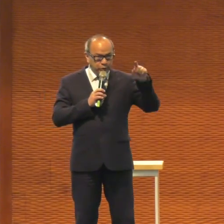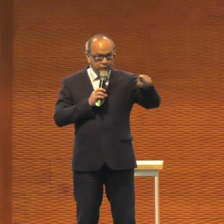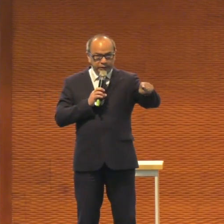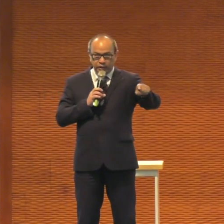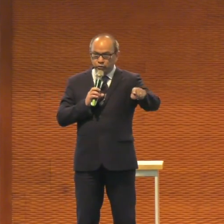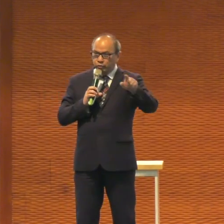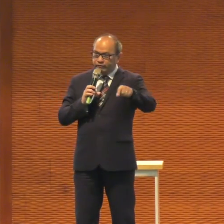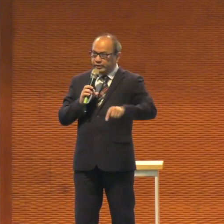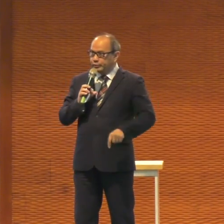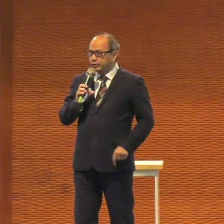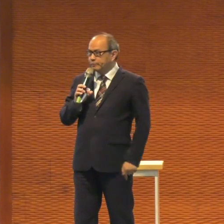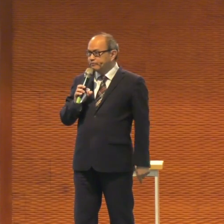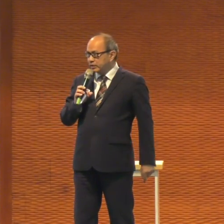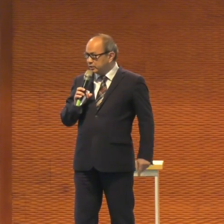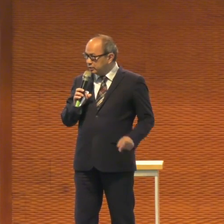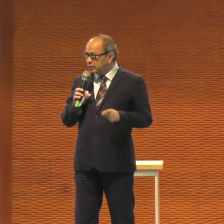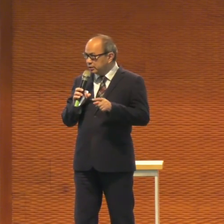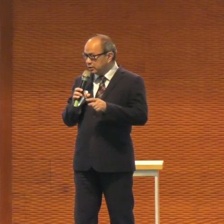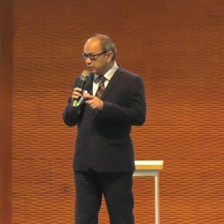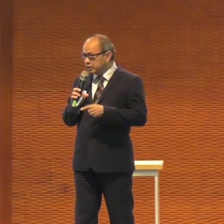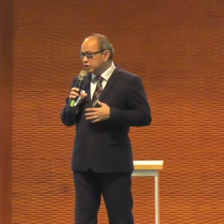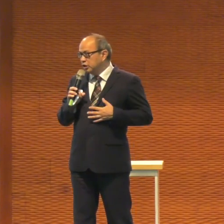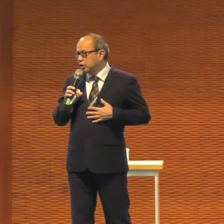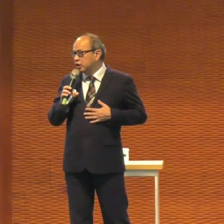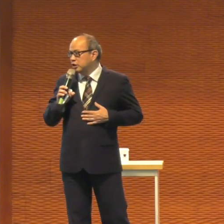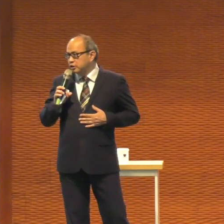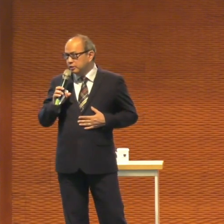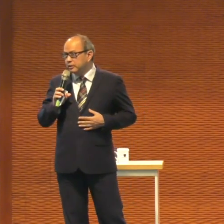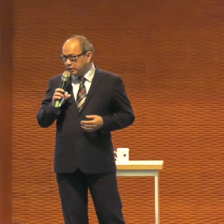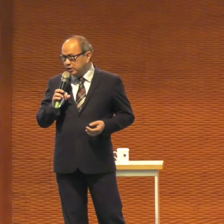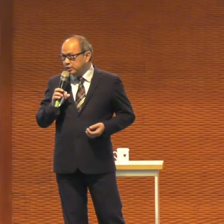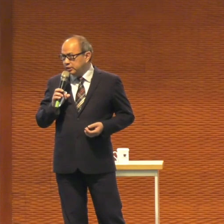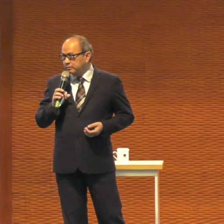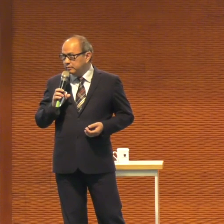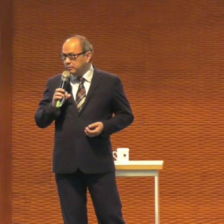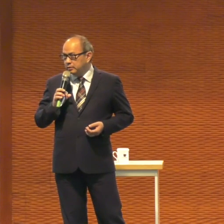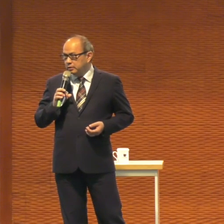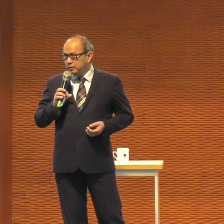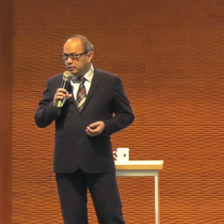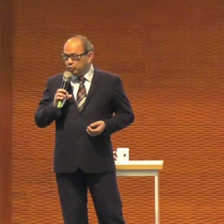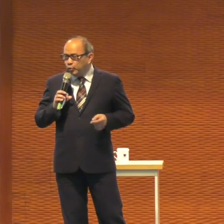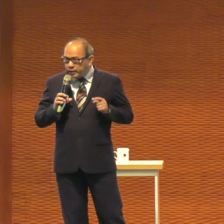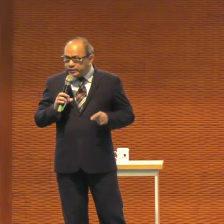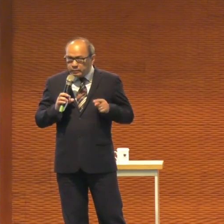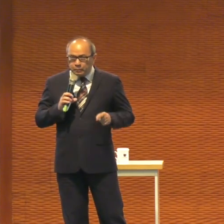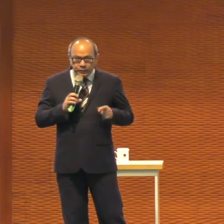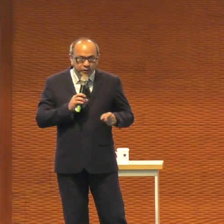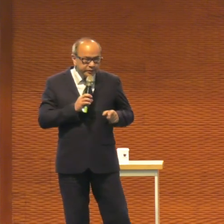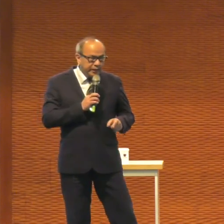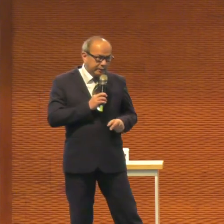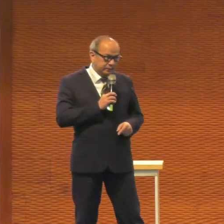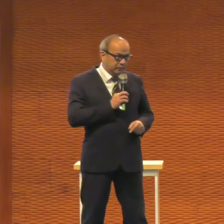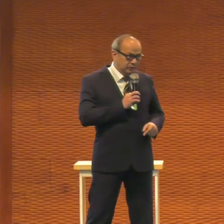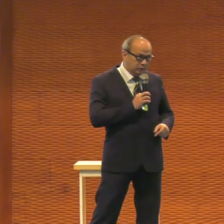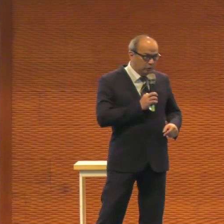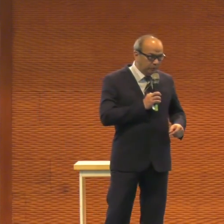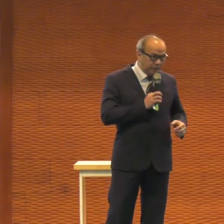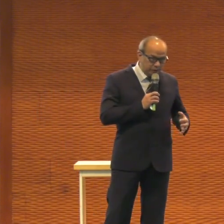干的骸骨发预言，其实这是一个生命的提醒。为什么不要再有皮有